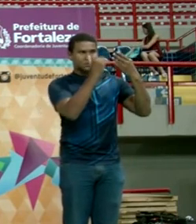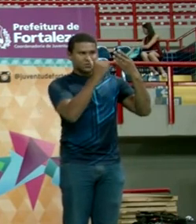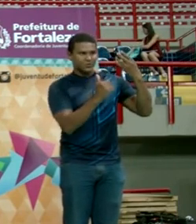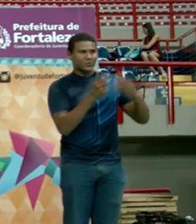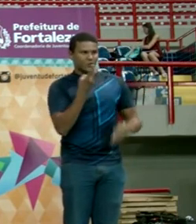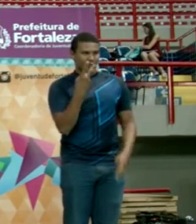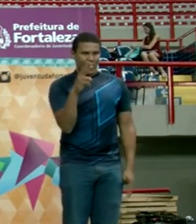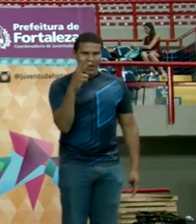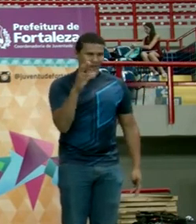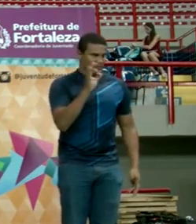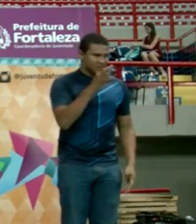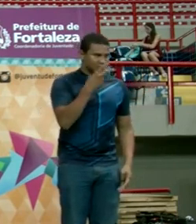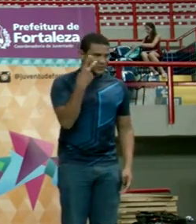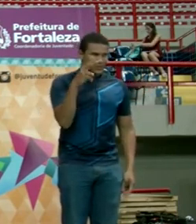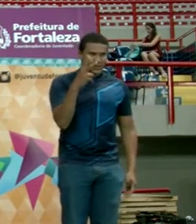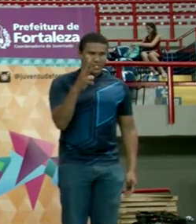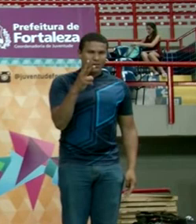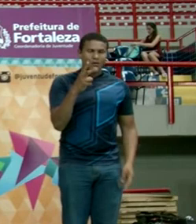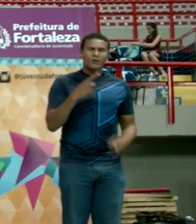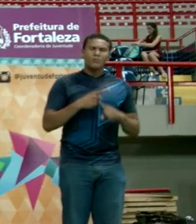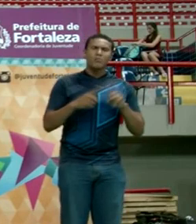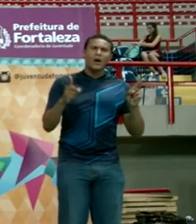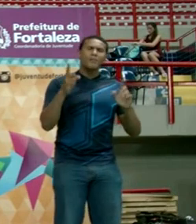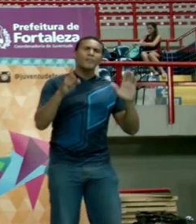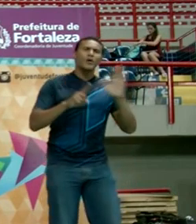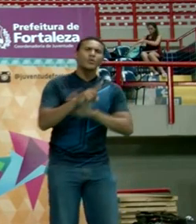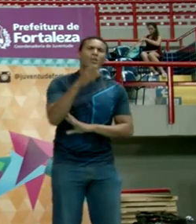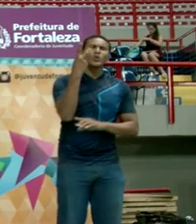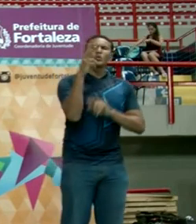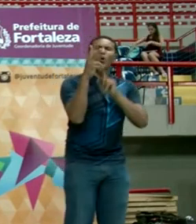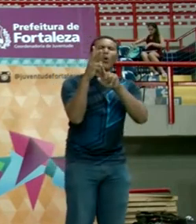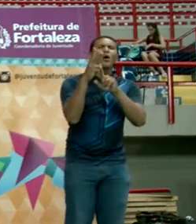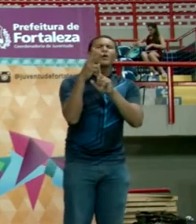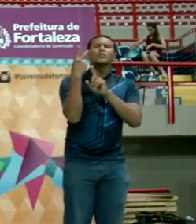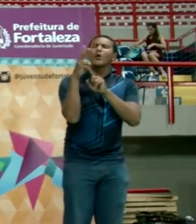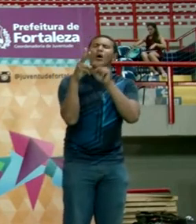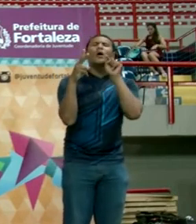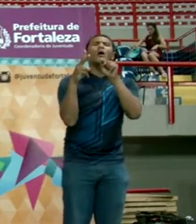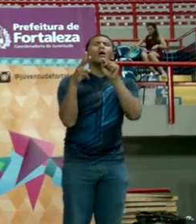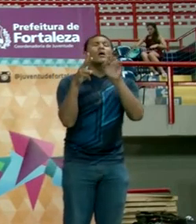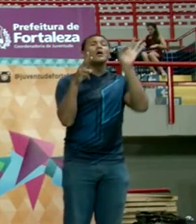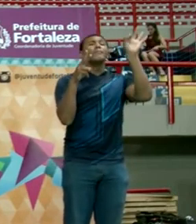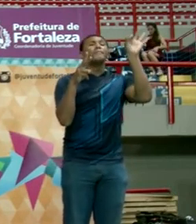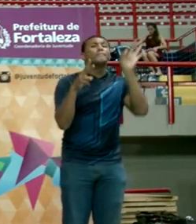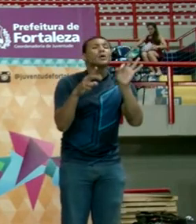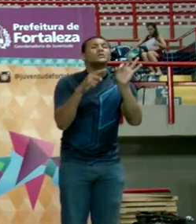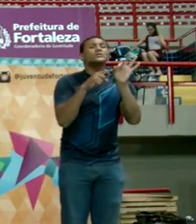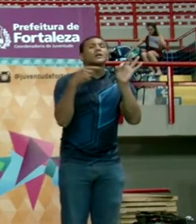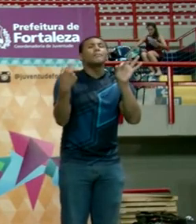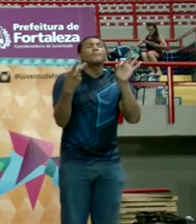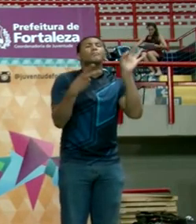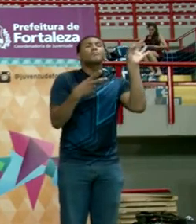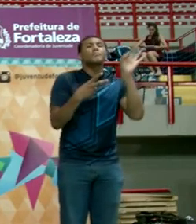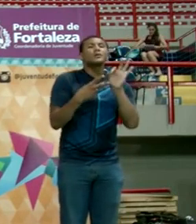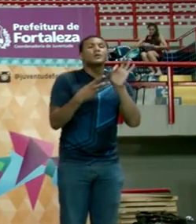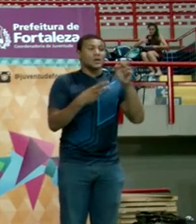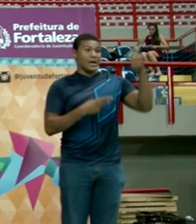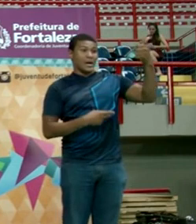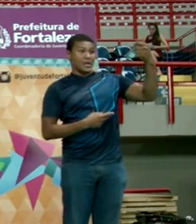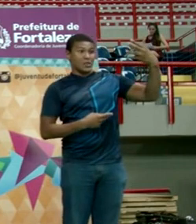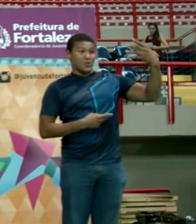pergunta da questão é, esses R$ 2 valem quanto em cima de 14?